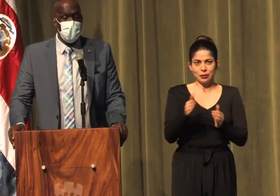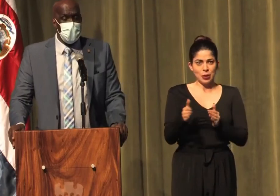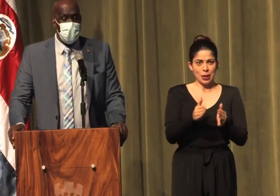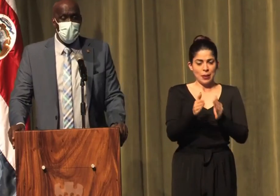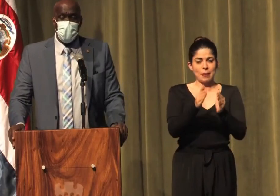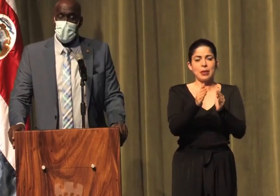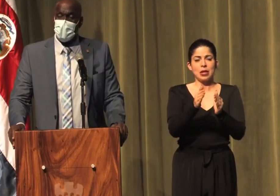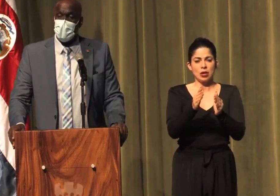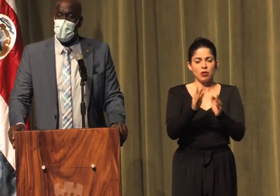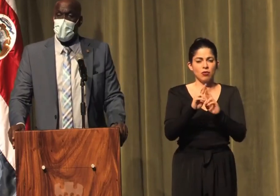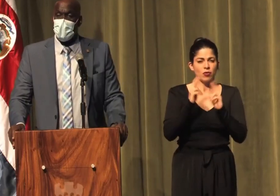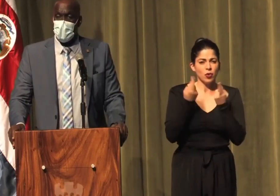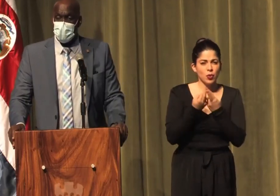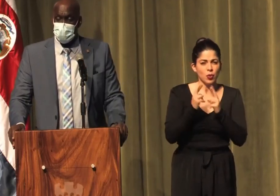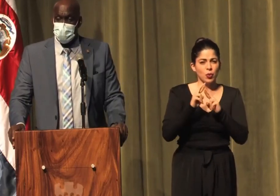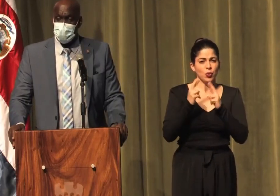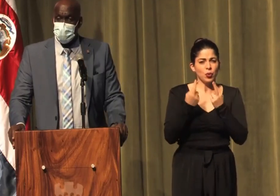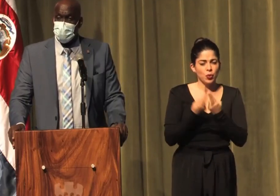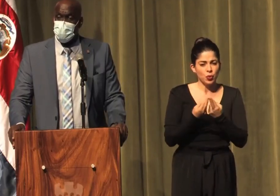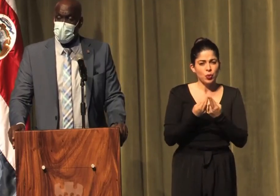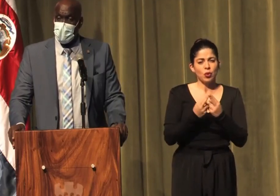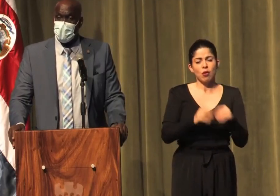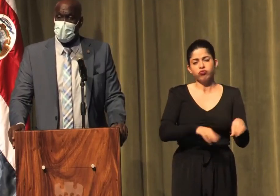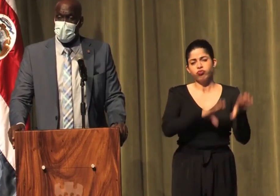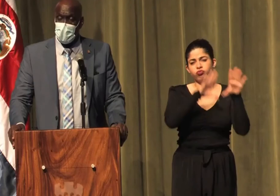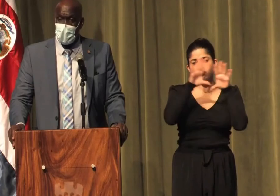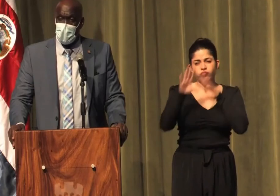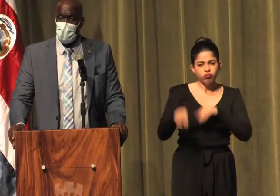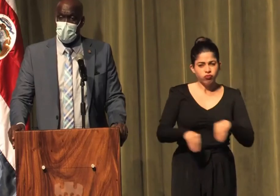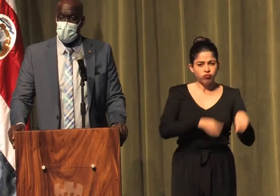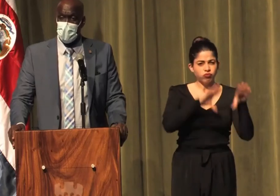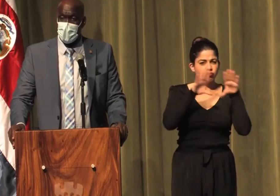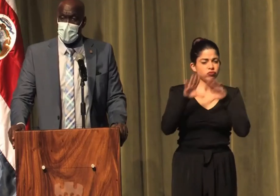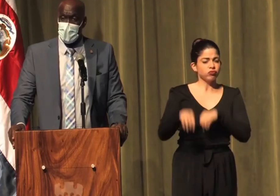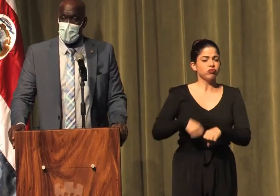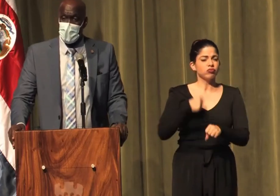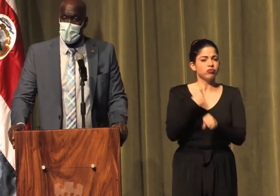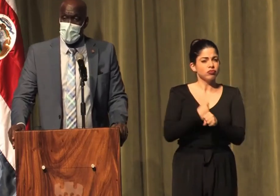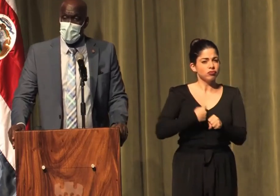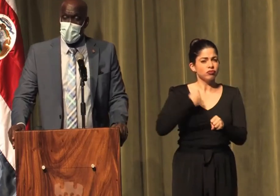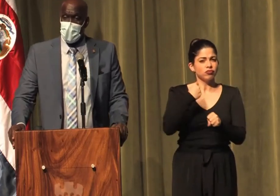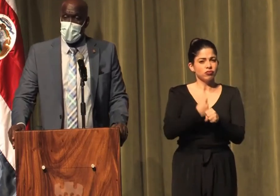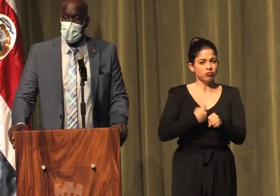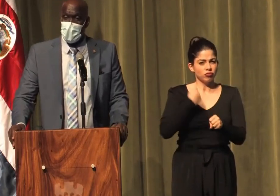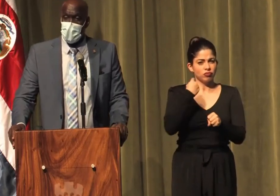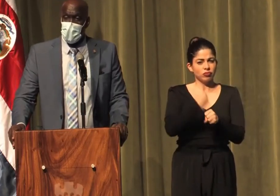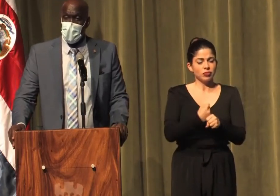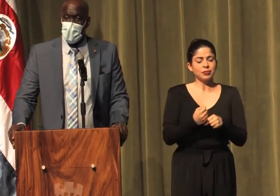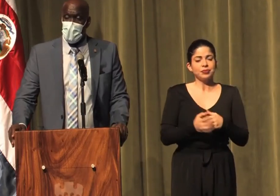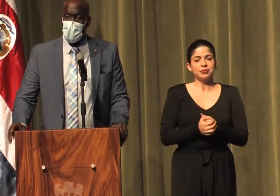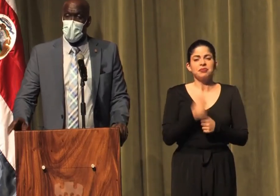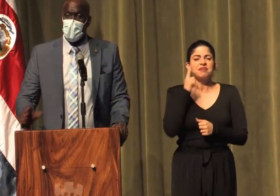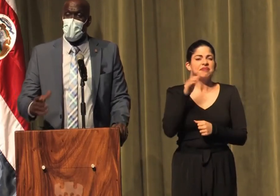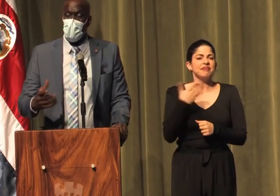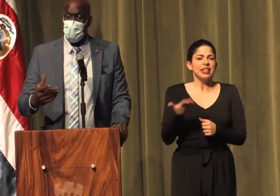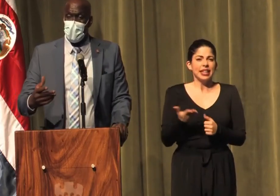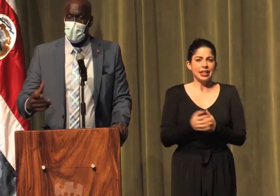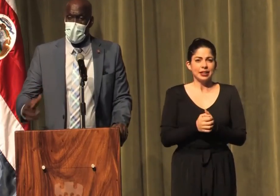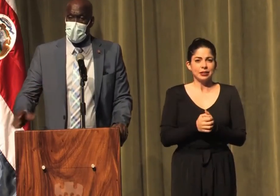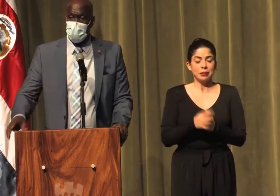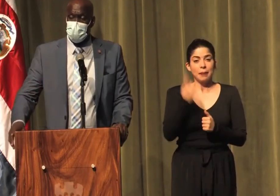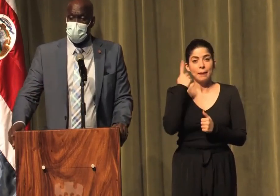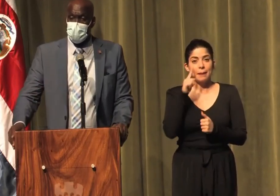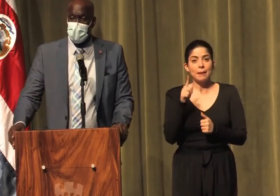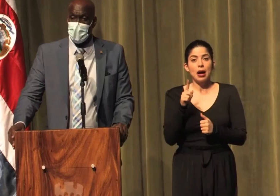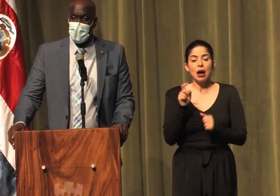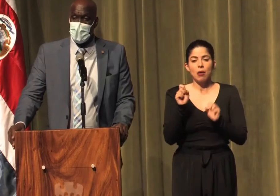se reunieron durante largas sesiones de trabajo para poder